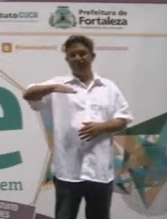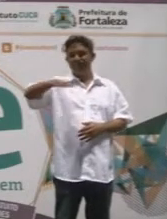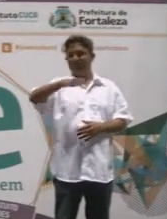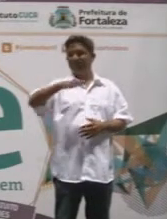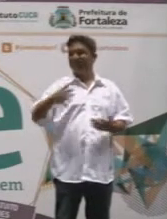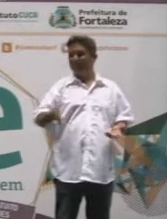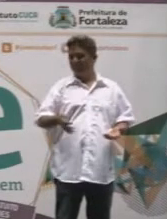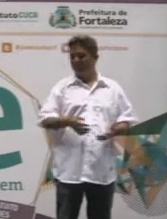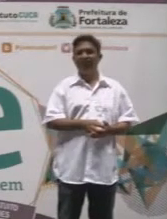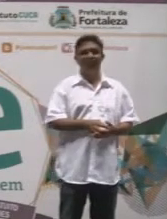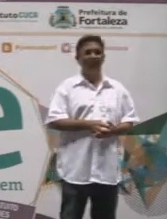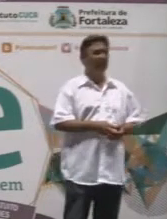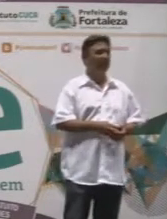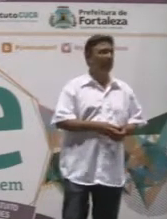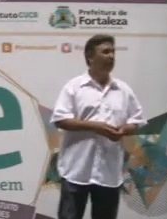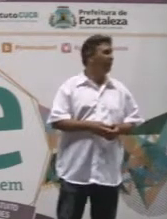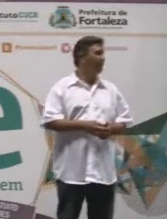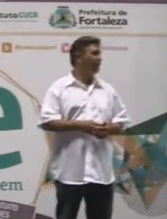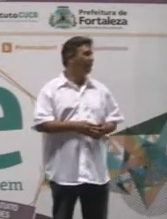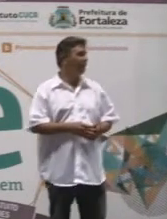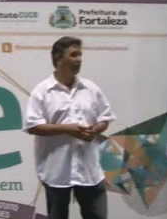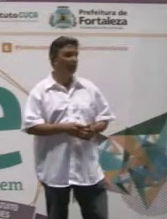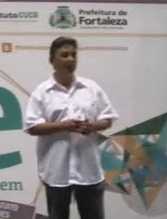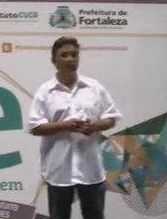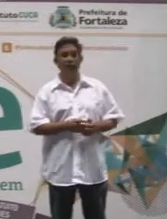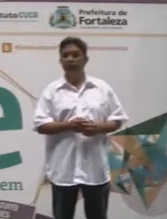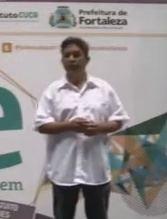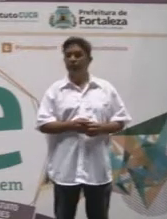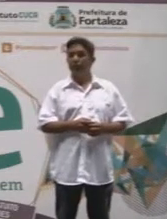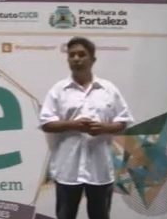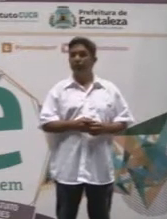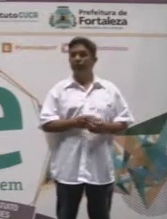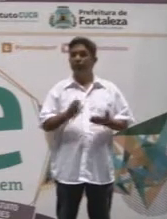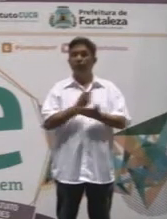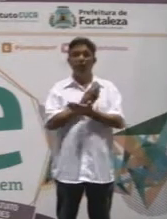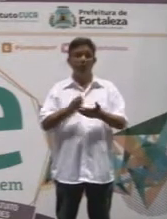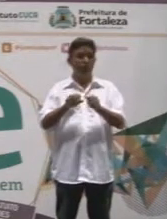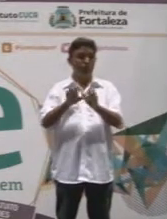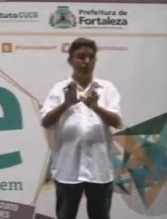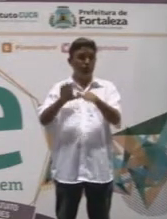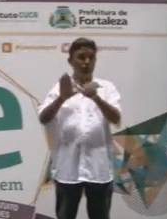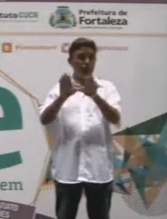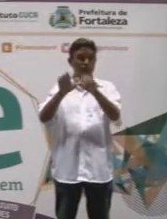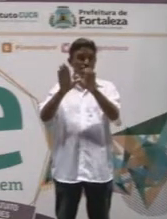da agricultura. Muito bem. Certas borboletas